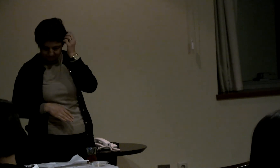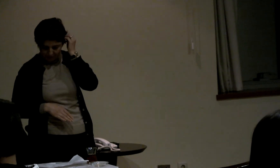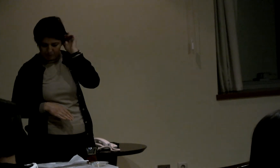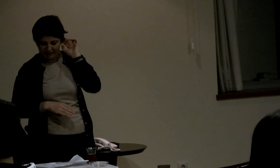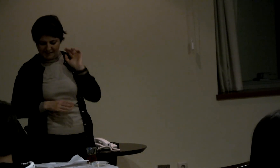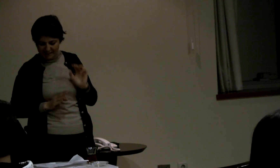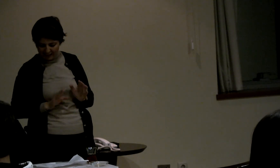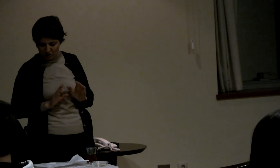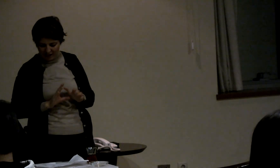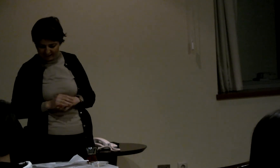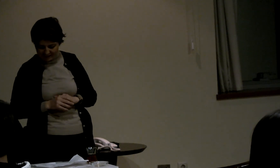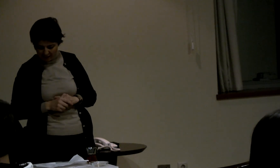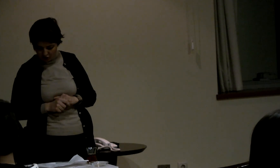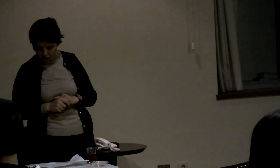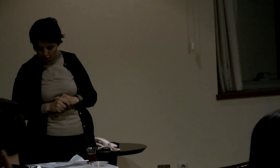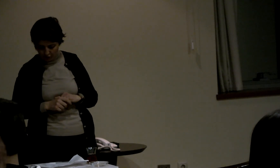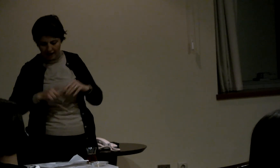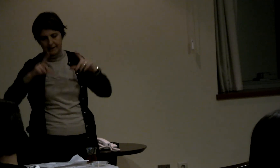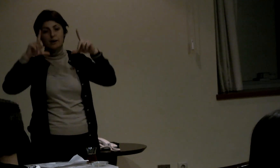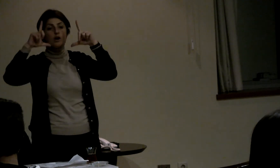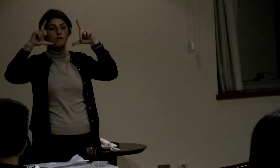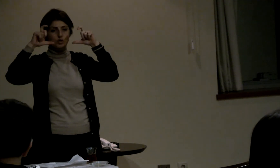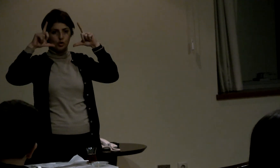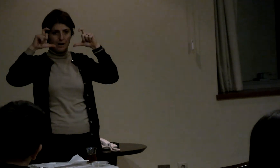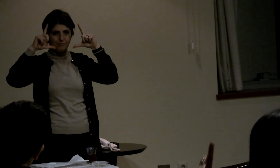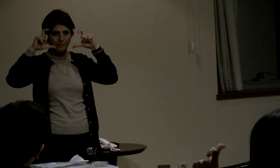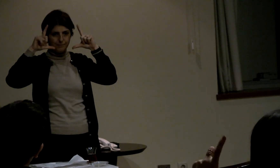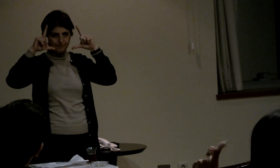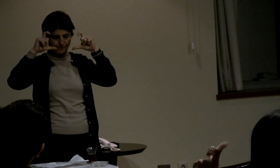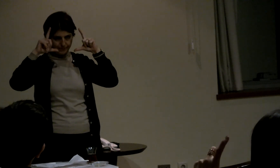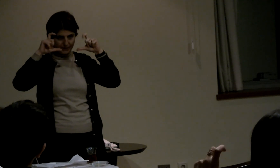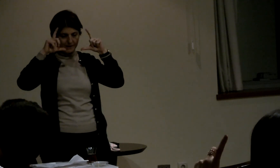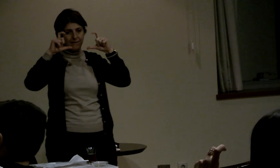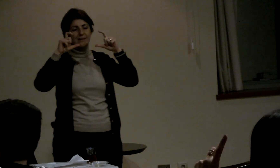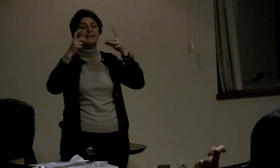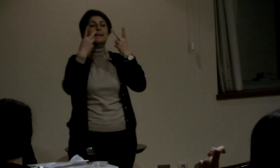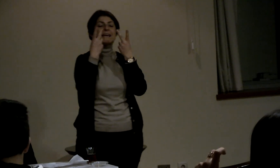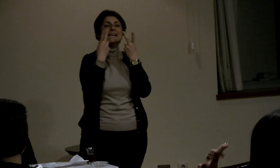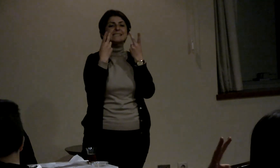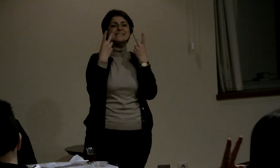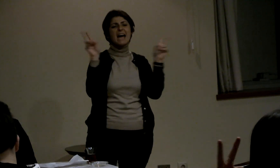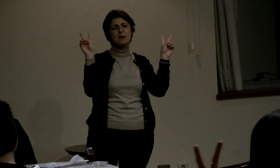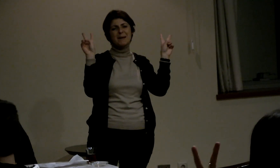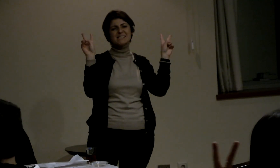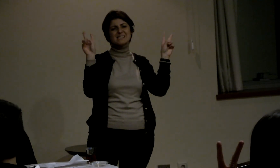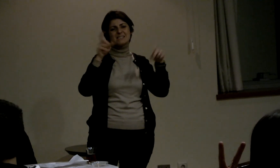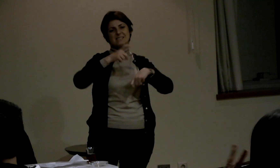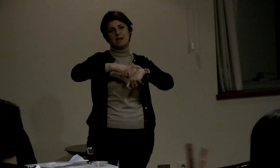Ama ikisi de geçerli, ikisi de anlaşılıyor yani. Fotoğraf. Evet. Serbest zaman.